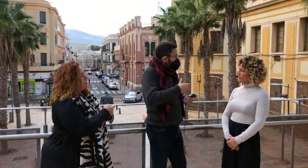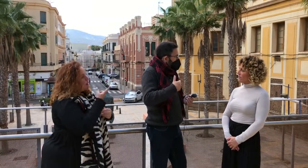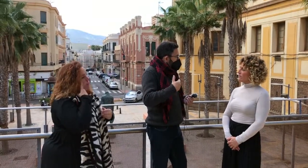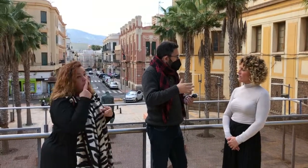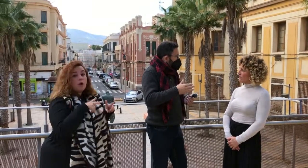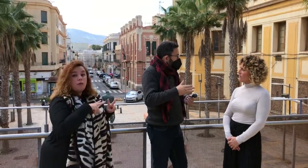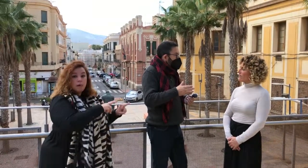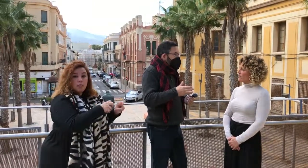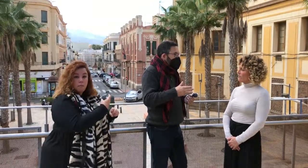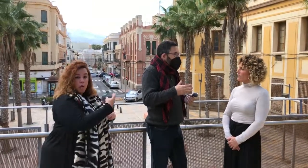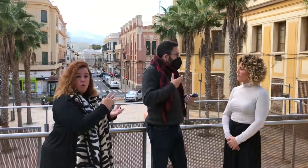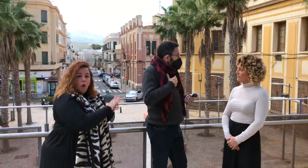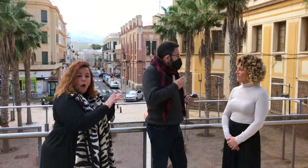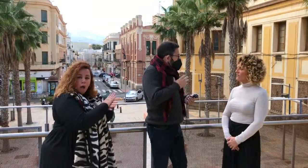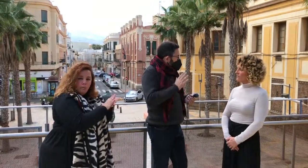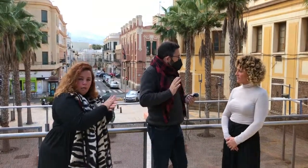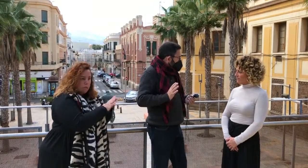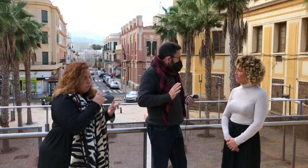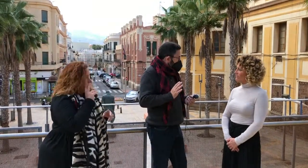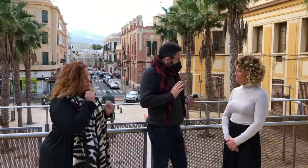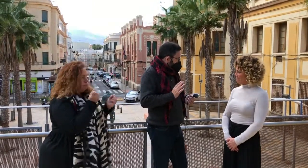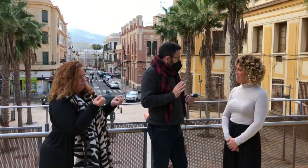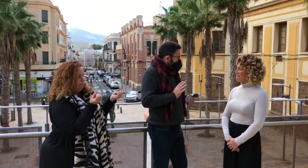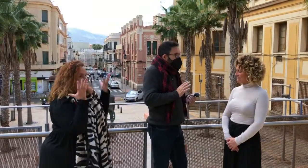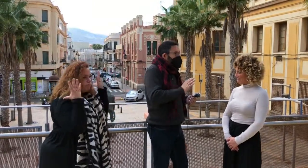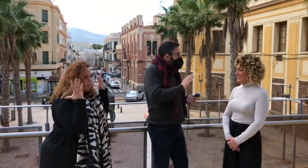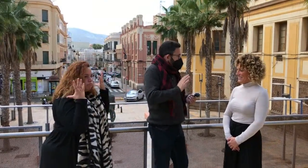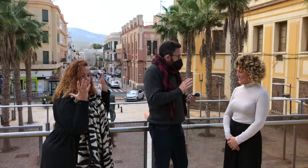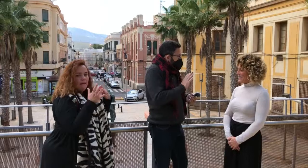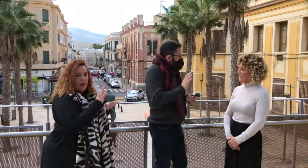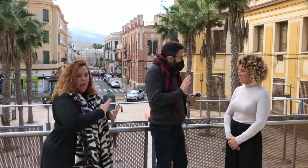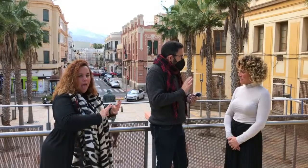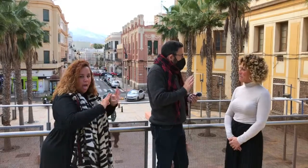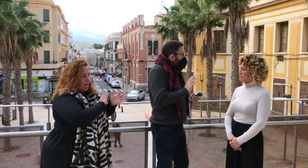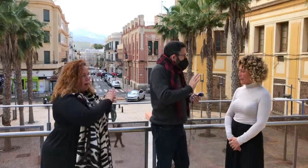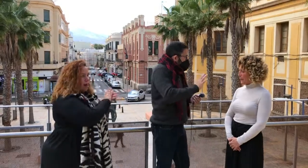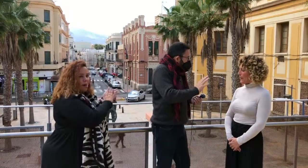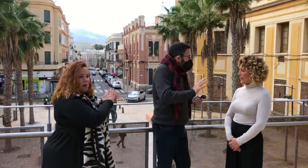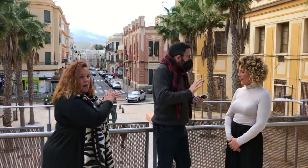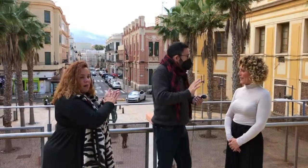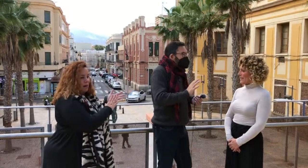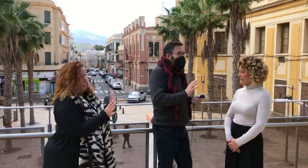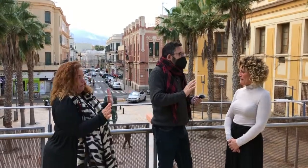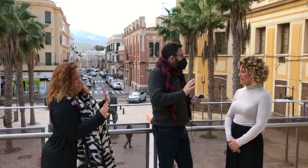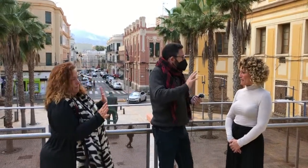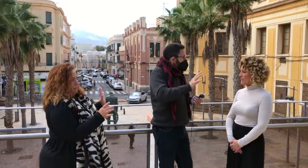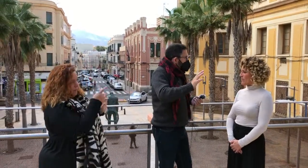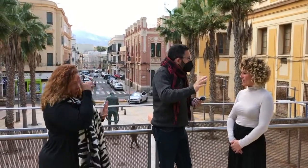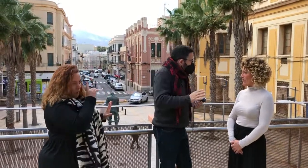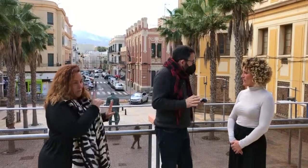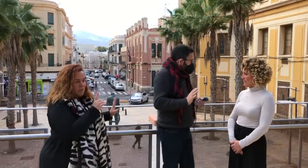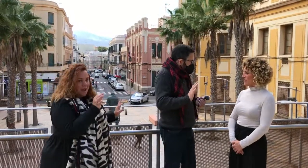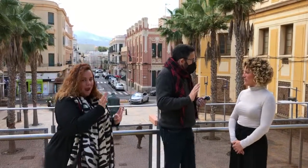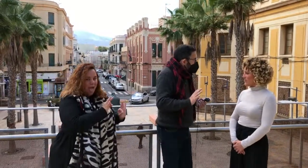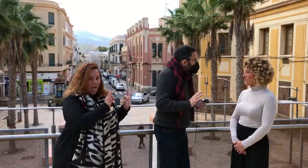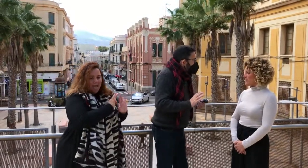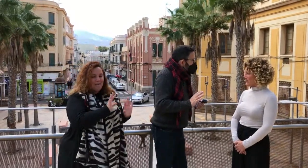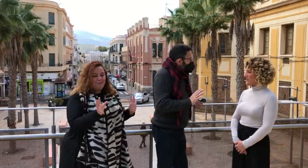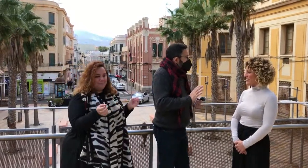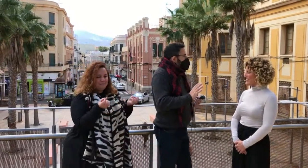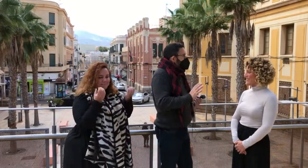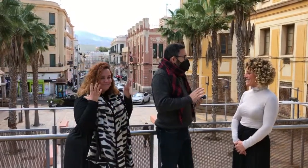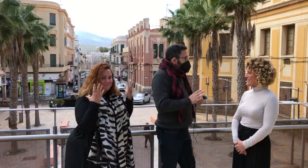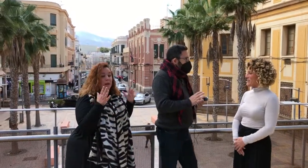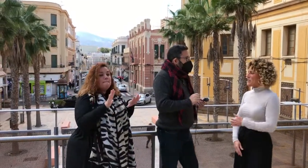cuando estabais hablando, yo desde luego no me enteraba de lo que estabais hablando, no os voy a preguntar, por si acaso estabais diciendo dónde vienen esos dos a grabar,